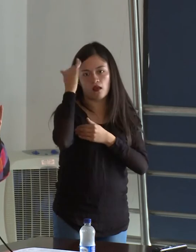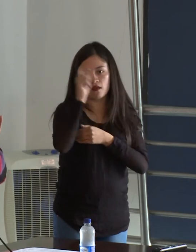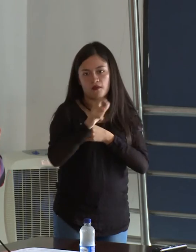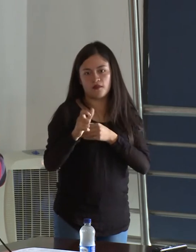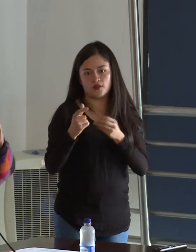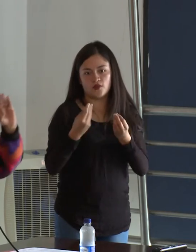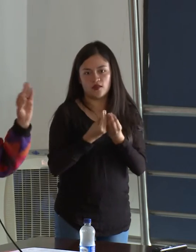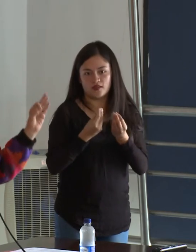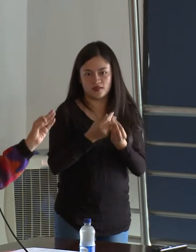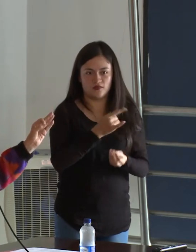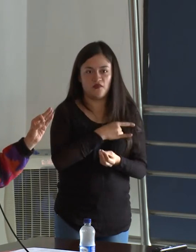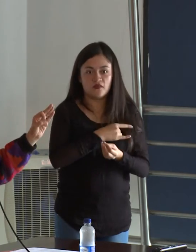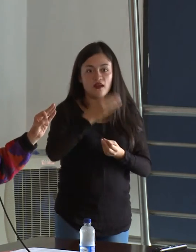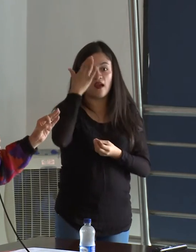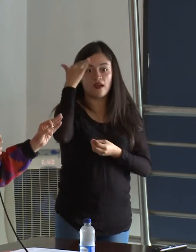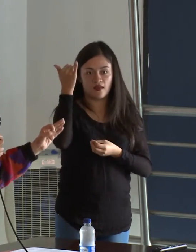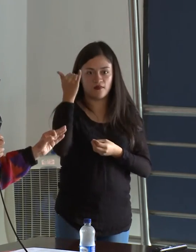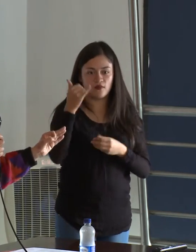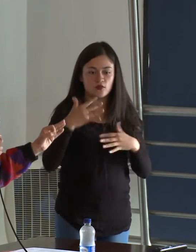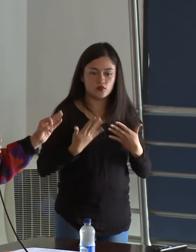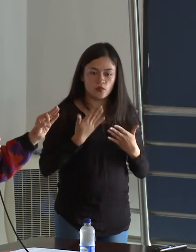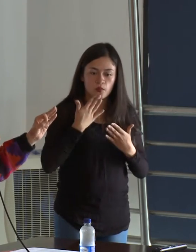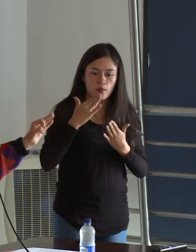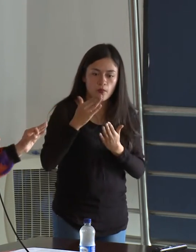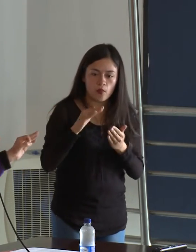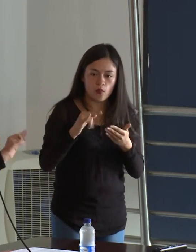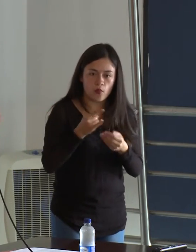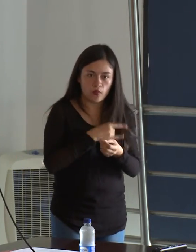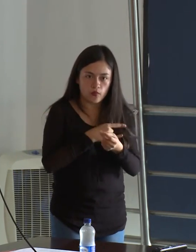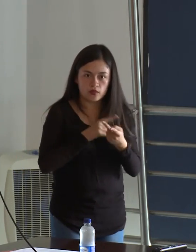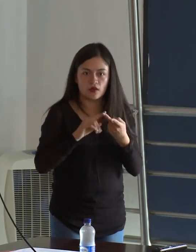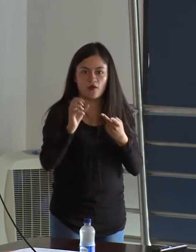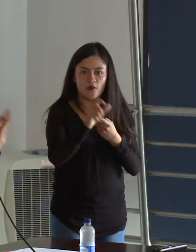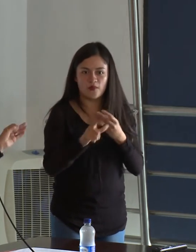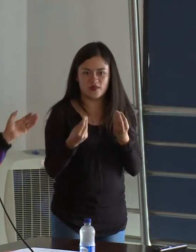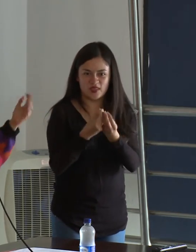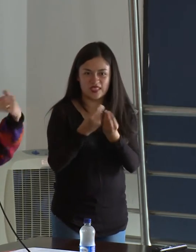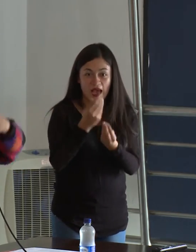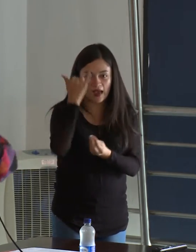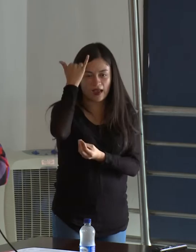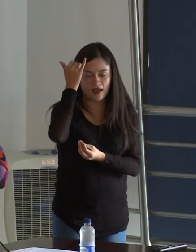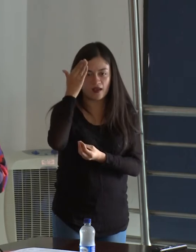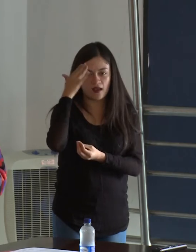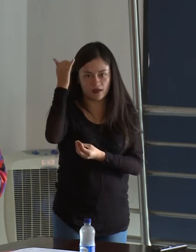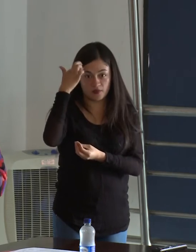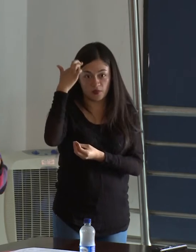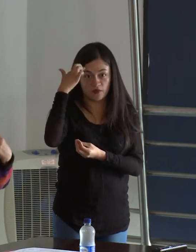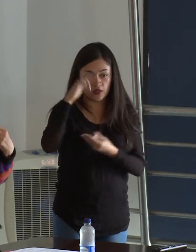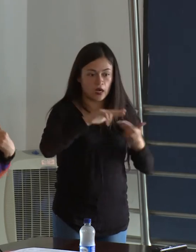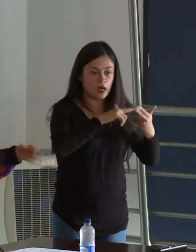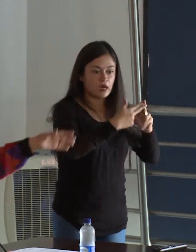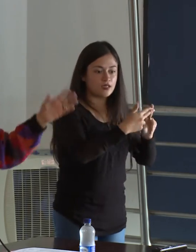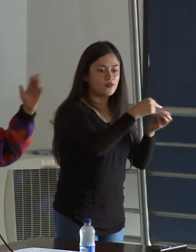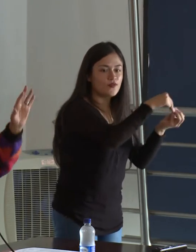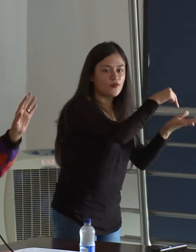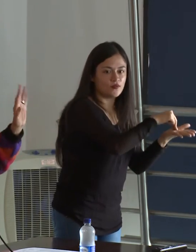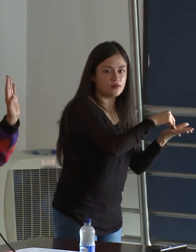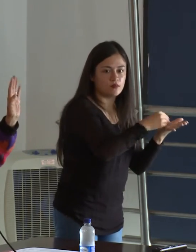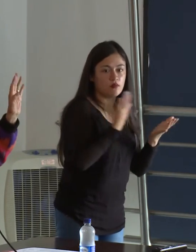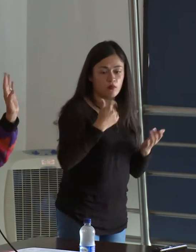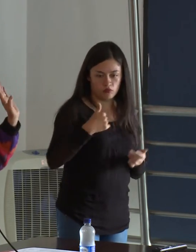Y la relación de academia con los proyectos, trabajos que se hacen fuera de ella, como la de nosotros, que les hacemos mucho